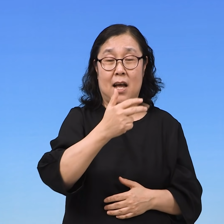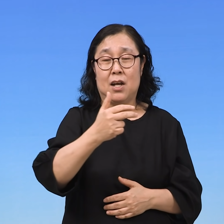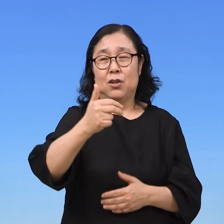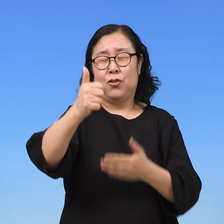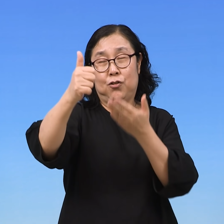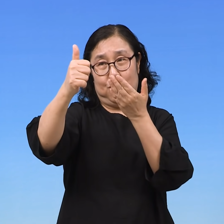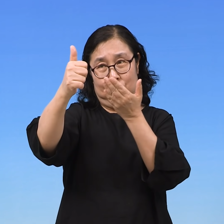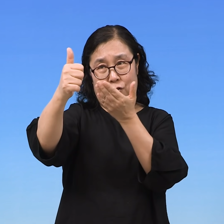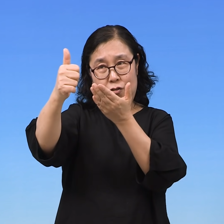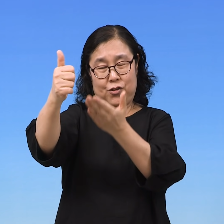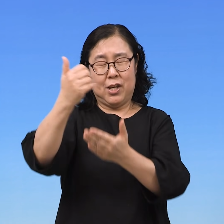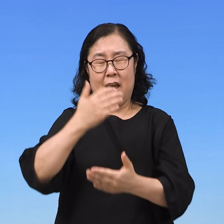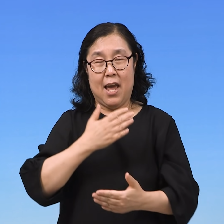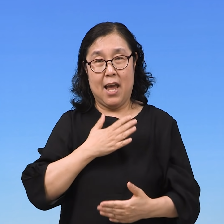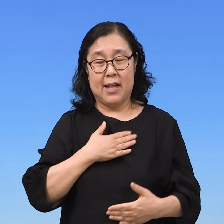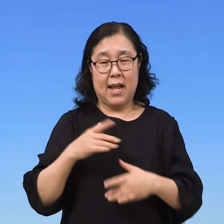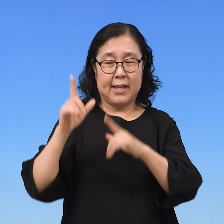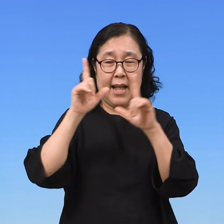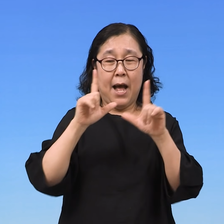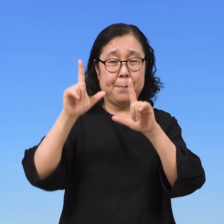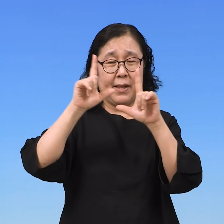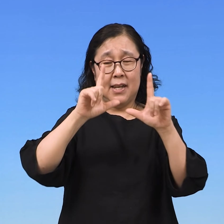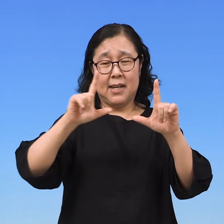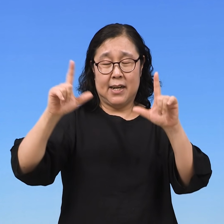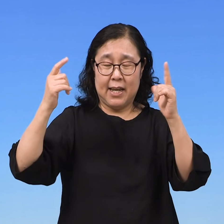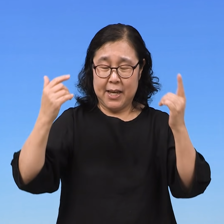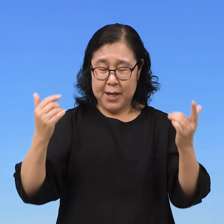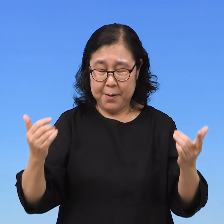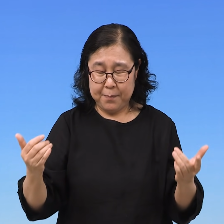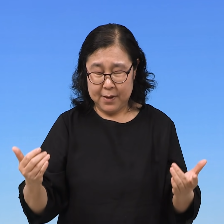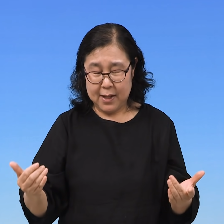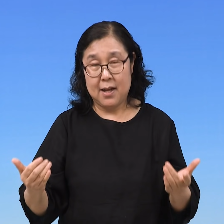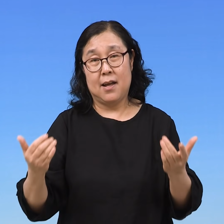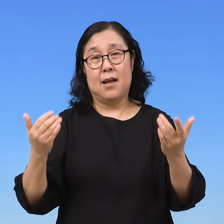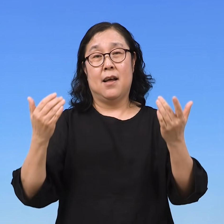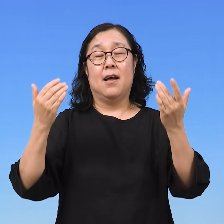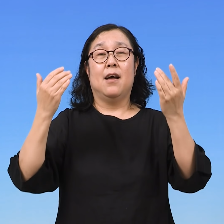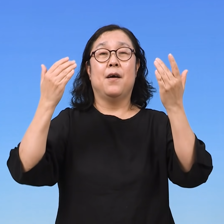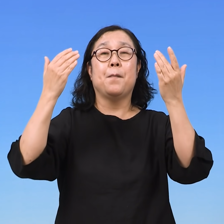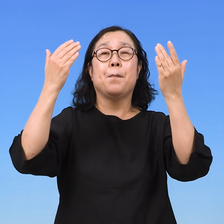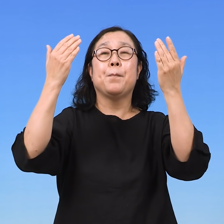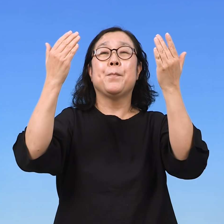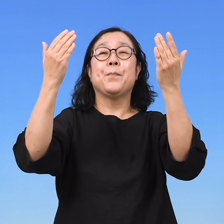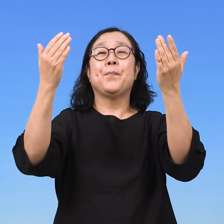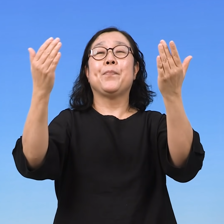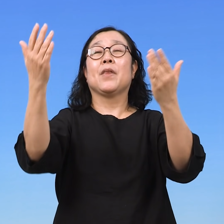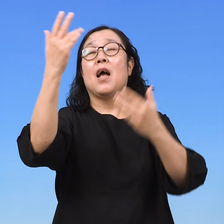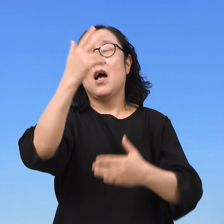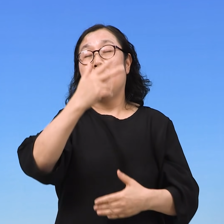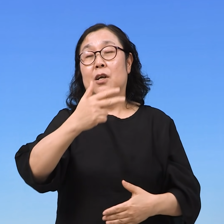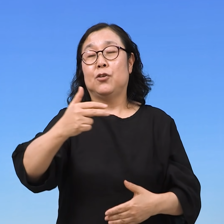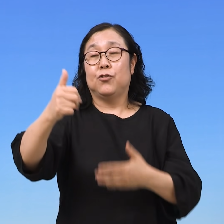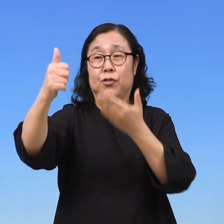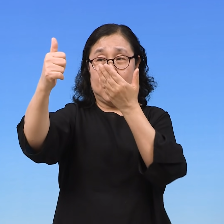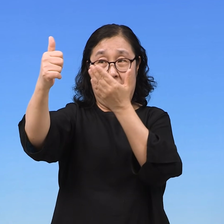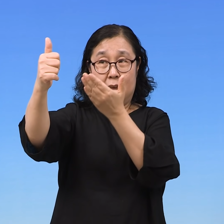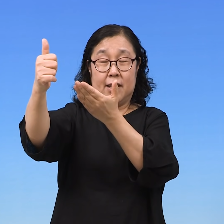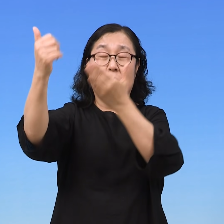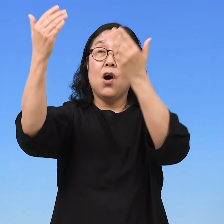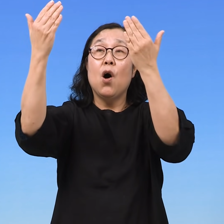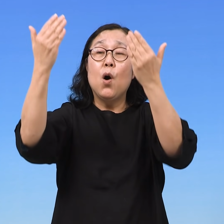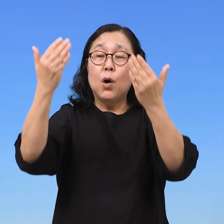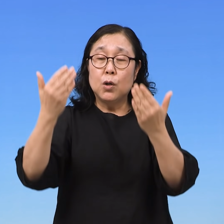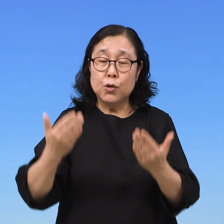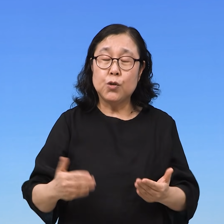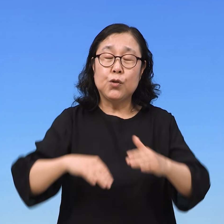주께 내 삶 드립니다. 여러분, 우리 온 영혼이 주님을 찬양하기 원합니다. 주께서 주신 모든